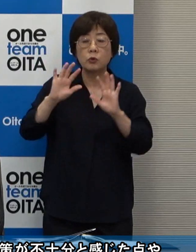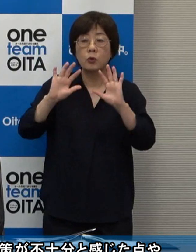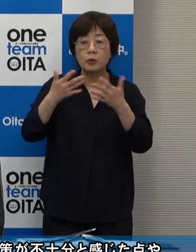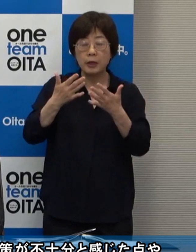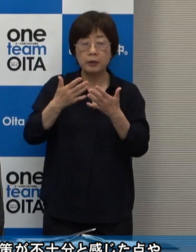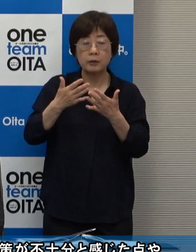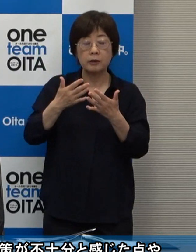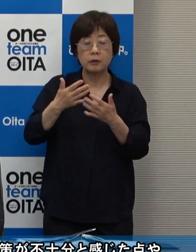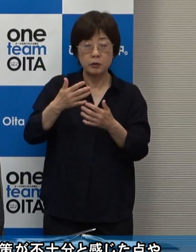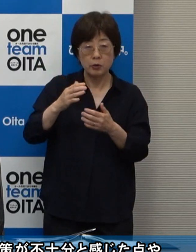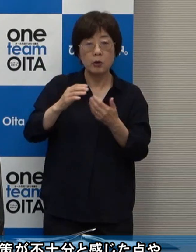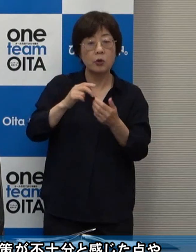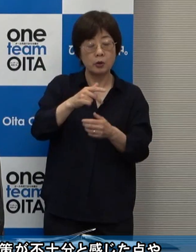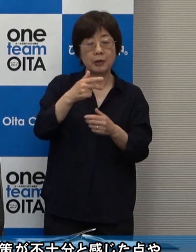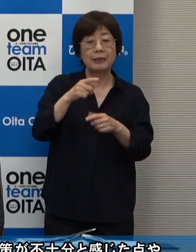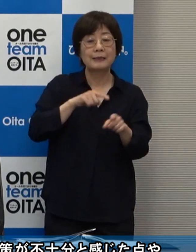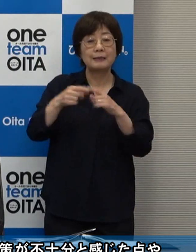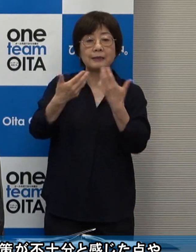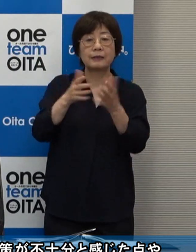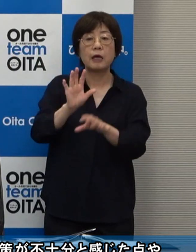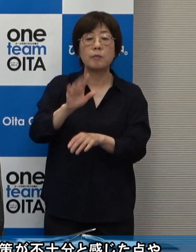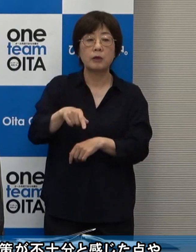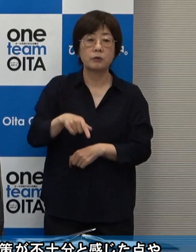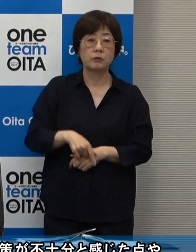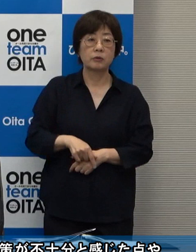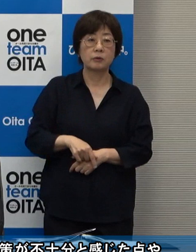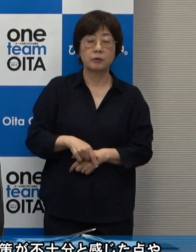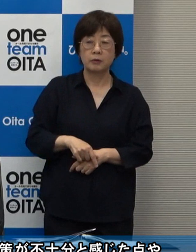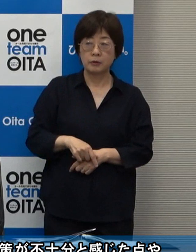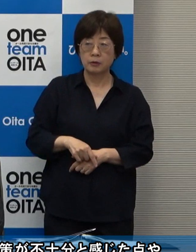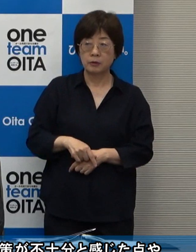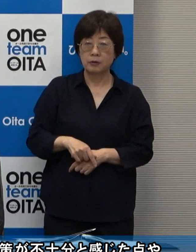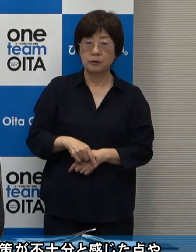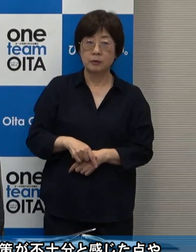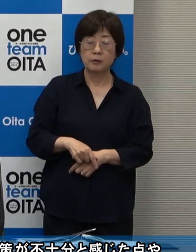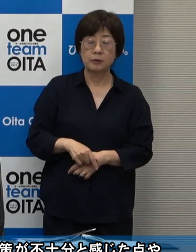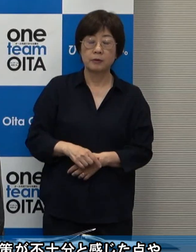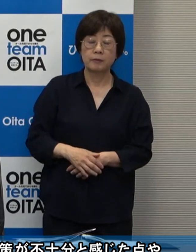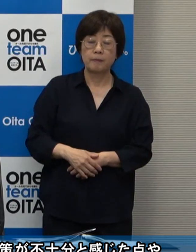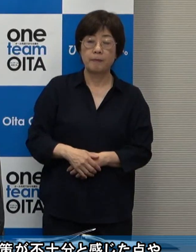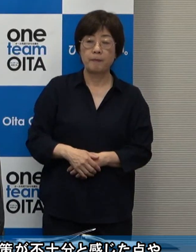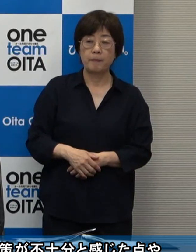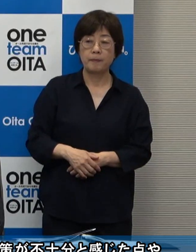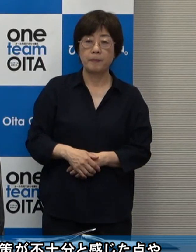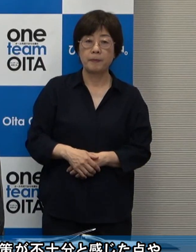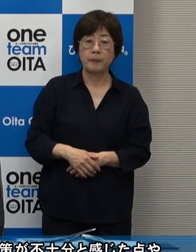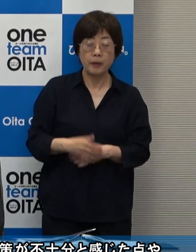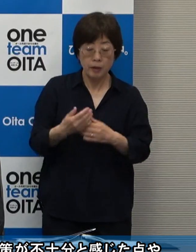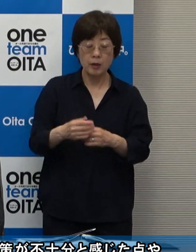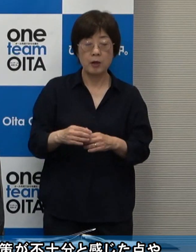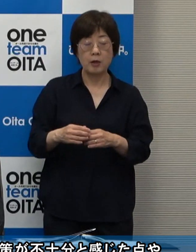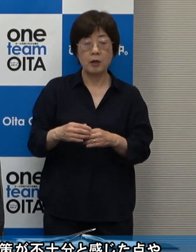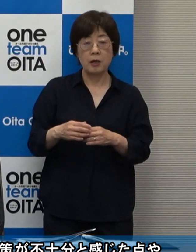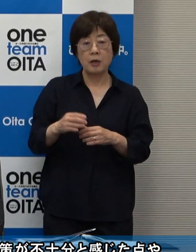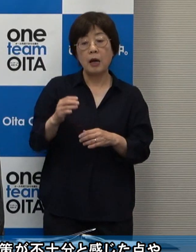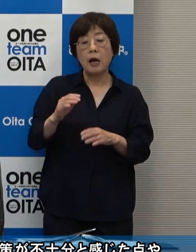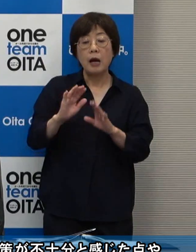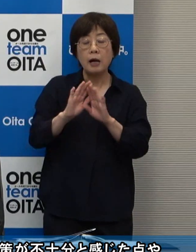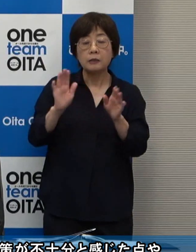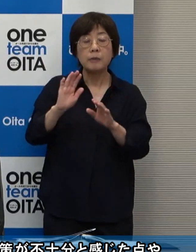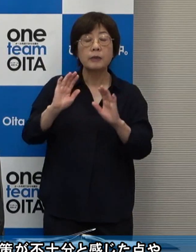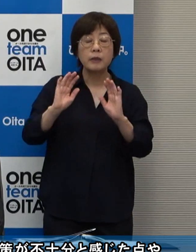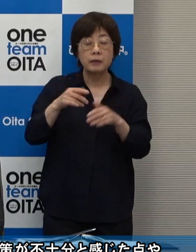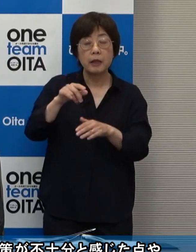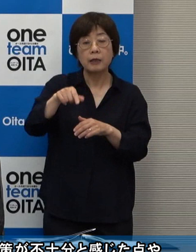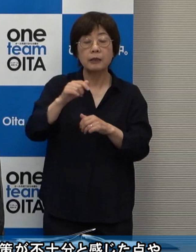、導入している以上はそこにはお金をかけないでいうことが私は大事だと思